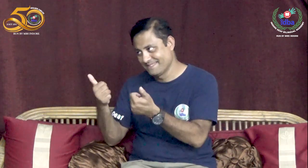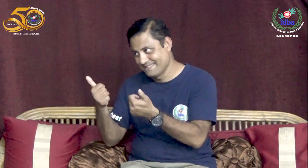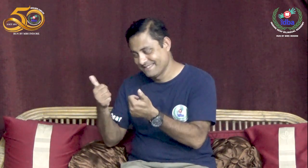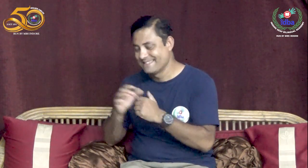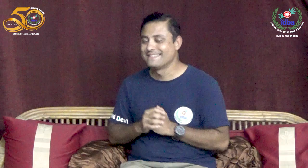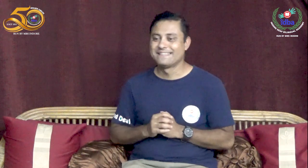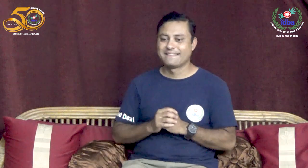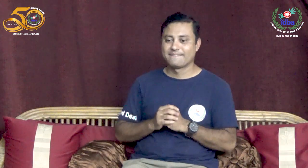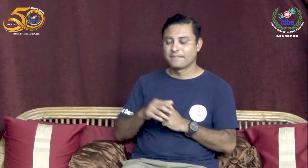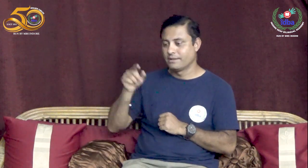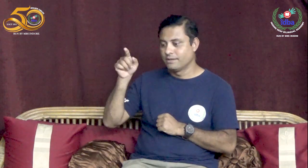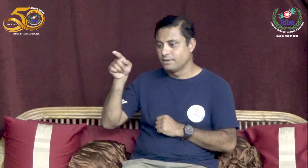हैं। आपके पास आएंगे।